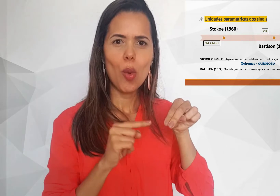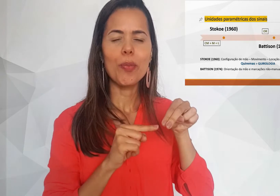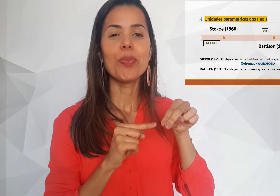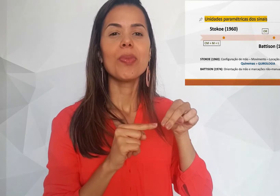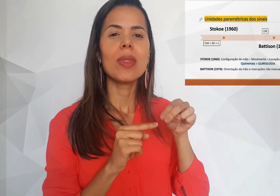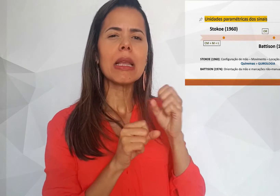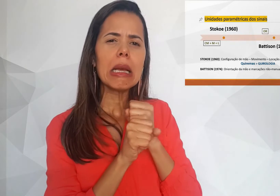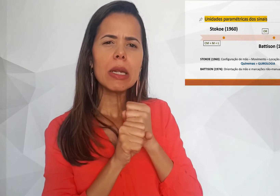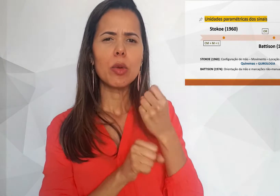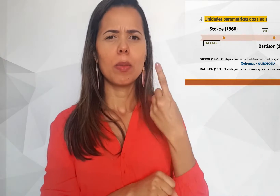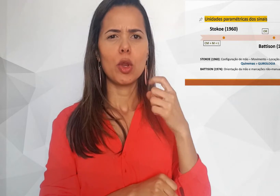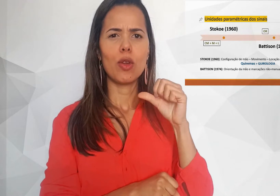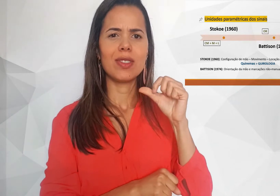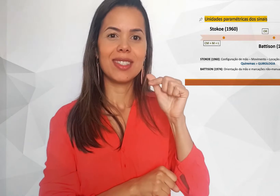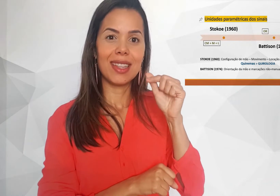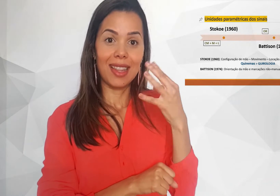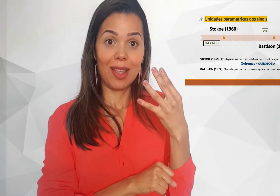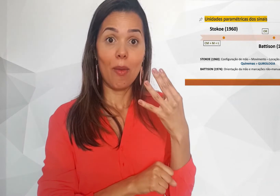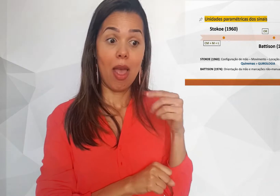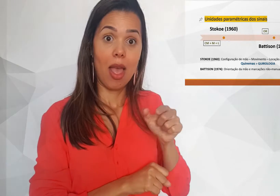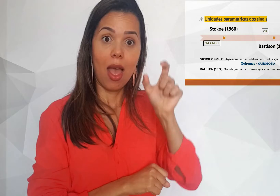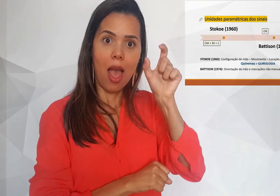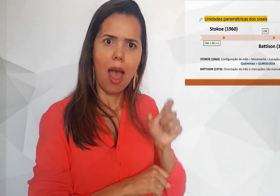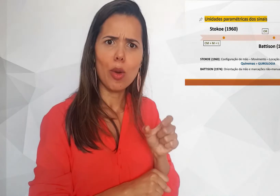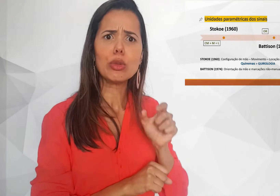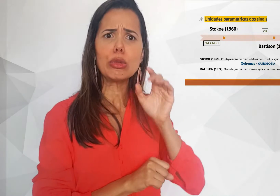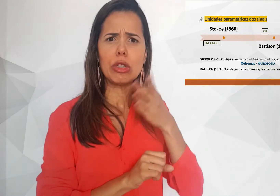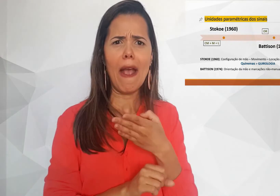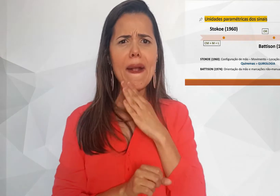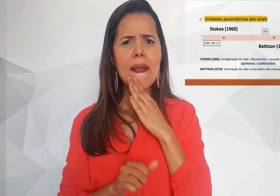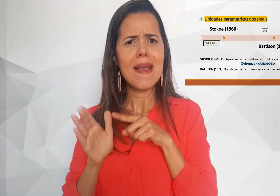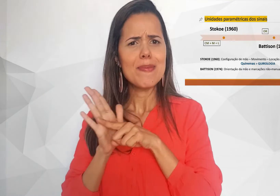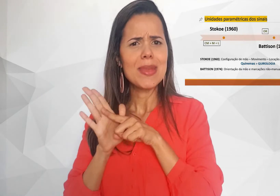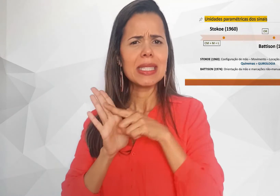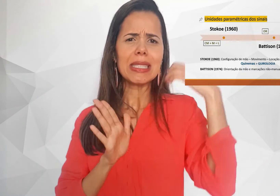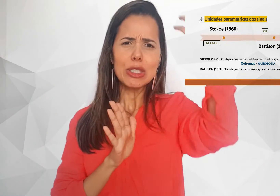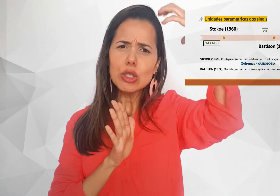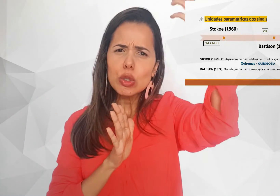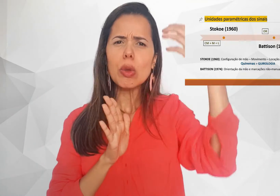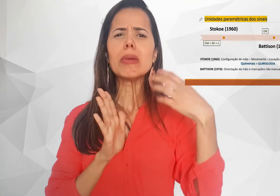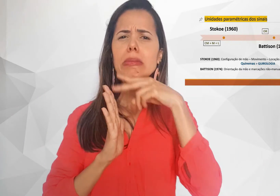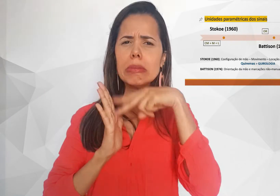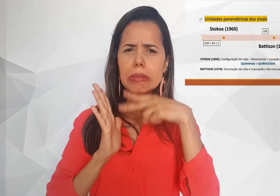um pouco depois. Então, a partir do trabalho seminal do Stockel, o Bateson, nos seus estudos, ele percebe